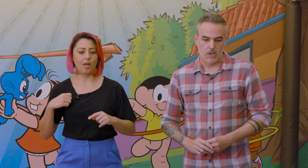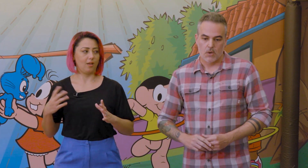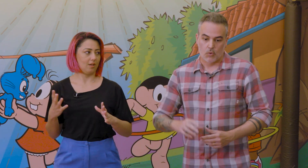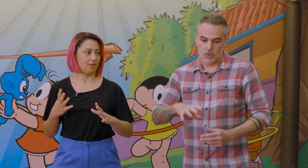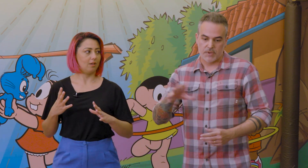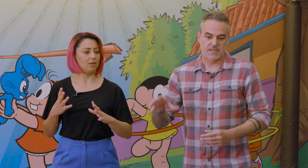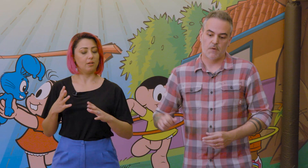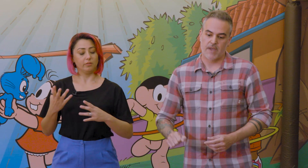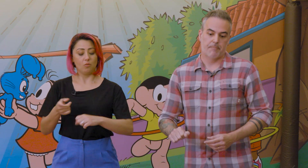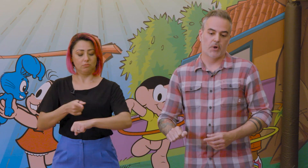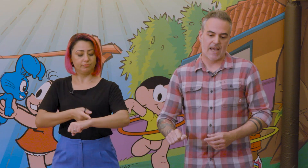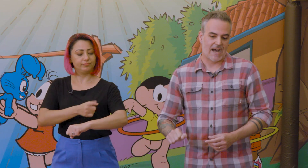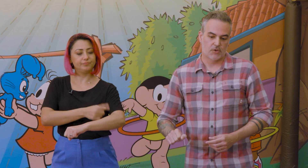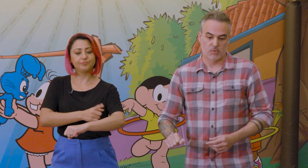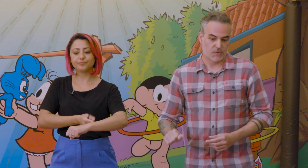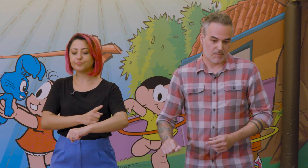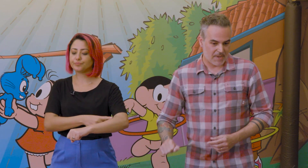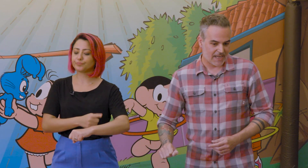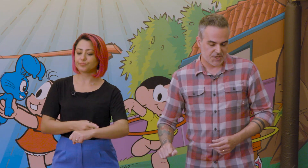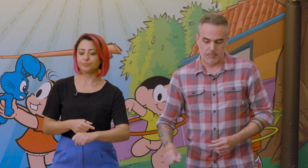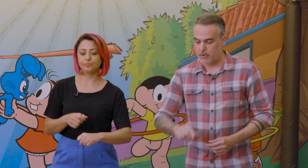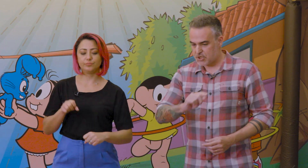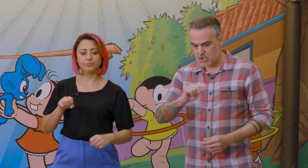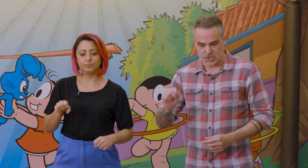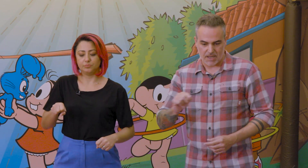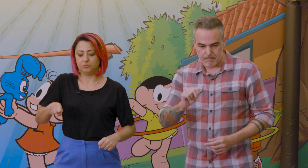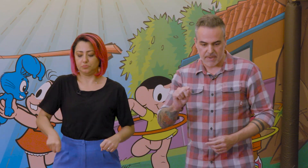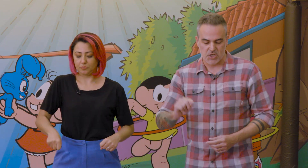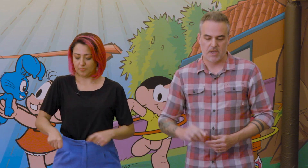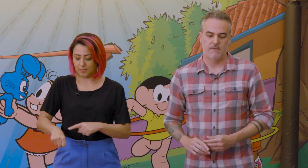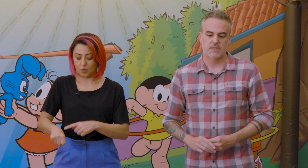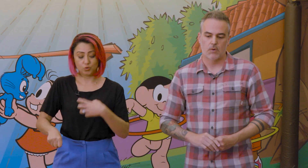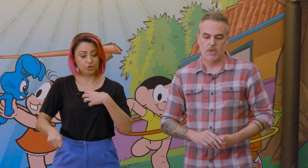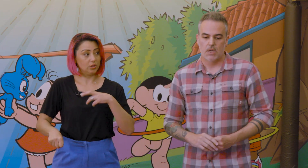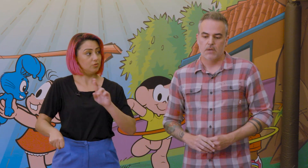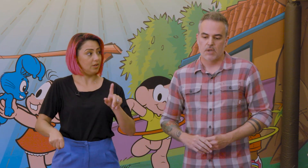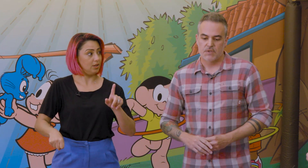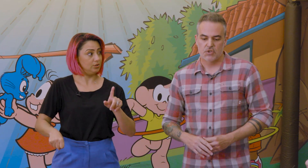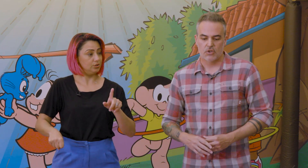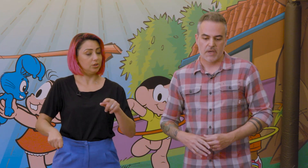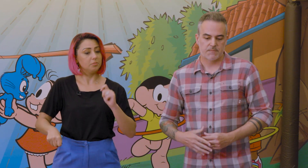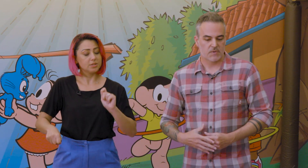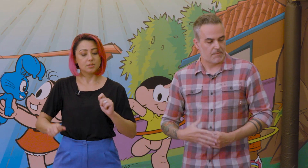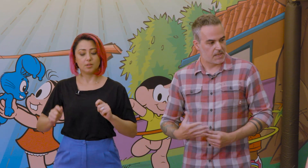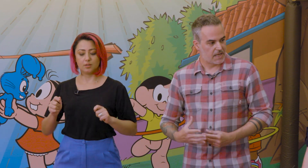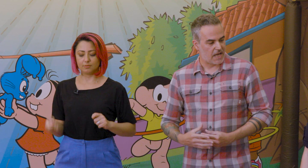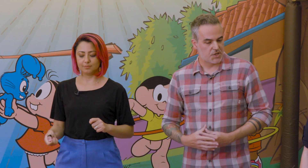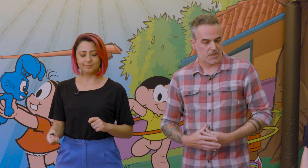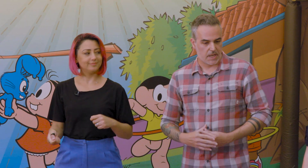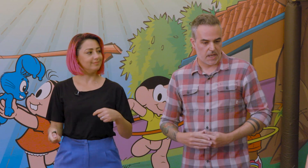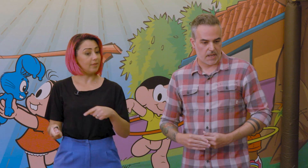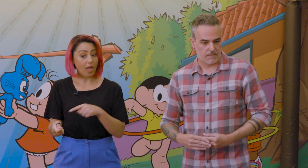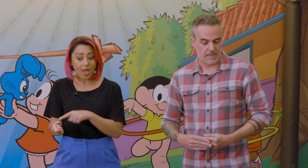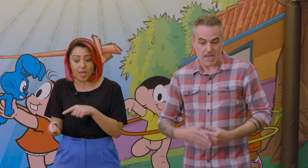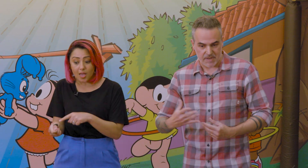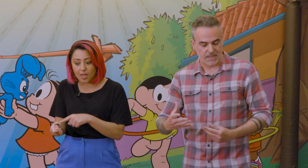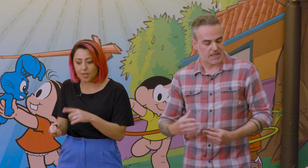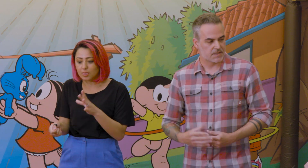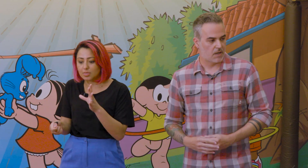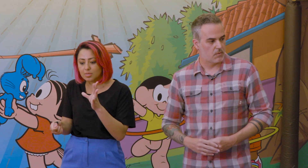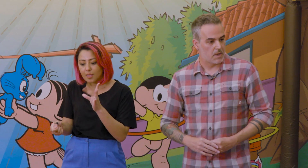né? Quando o desenho vem apoiado, como se fosse uma bengala de apoio, a gente já pede uma revisão. Então, existe toda uma responsabilidade